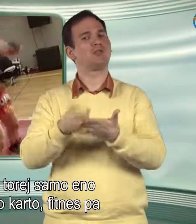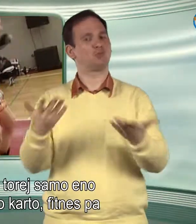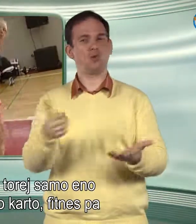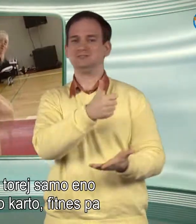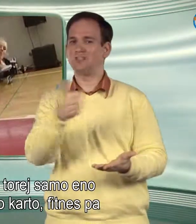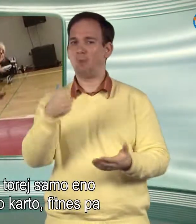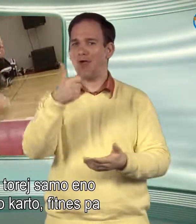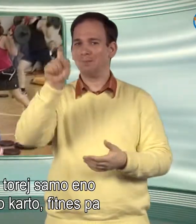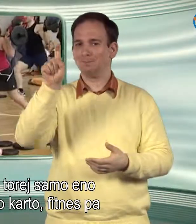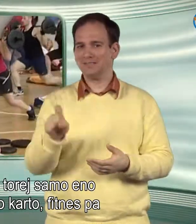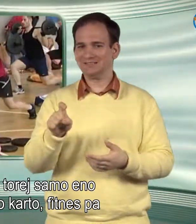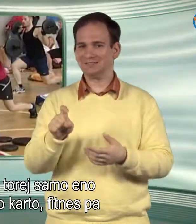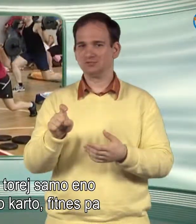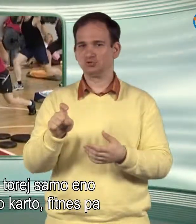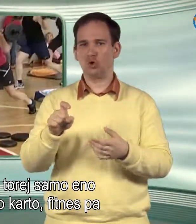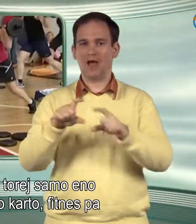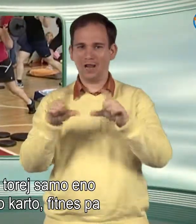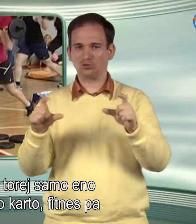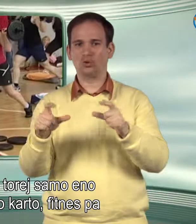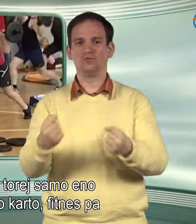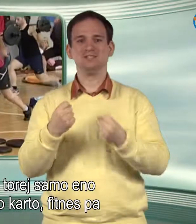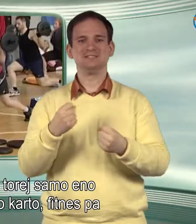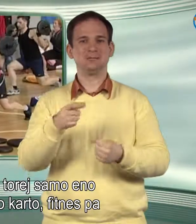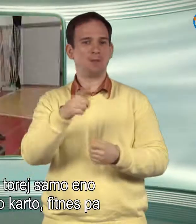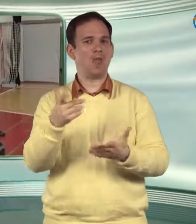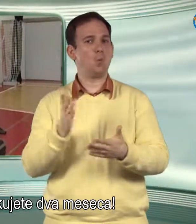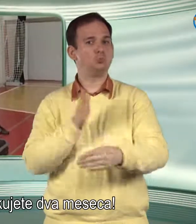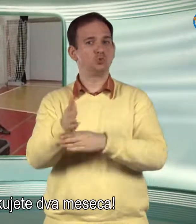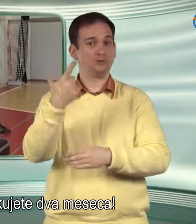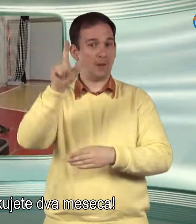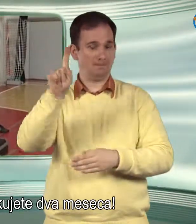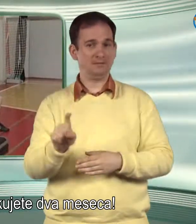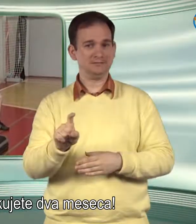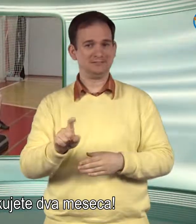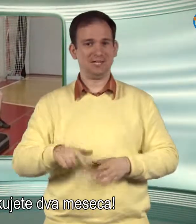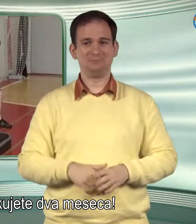Plačate torej samo eno mesečno karto, fitnes pa lahko obiskujete 2 meseca.